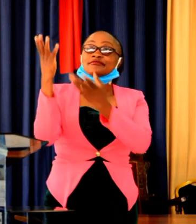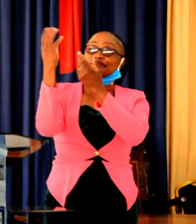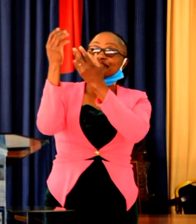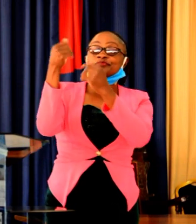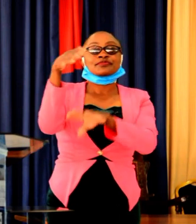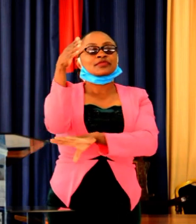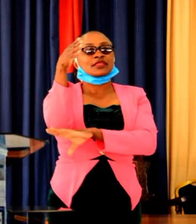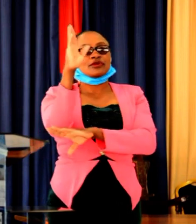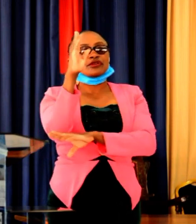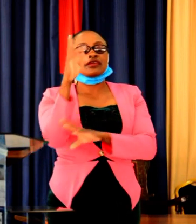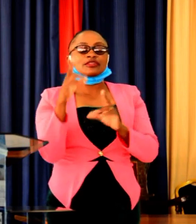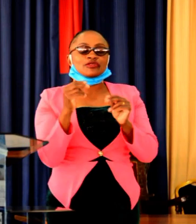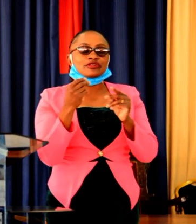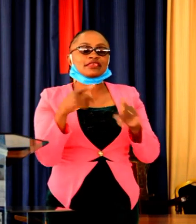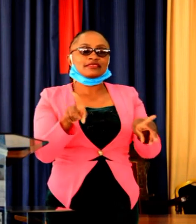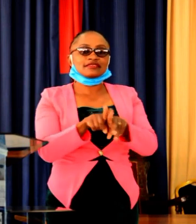mzee ambaye alikuwa ni